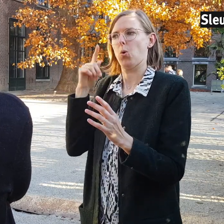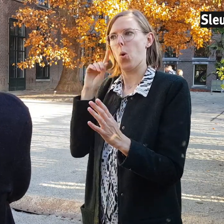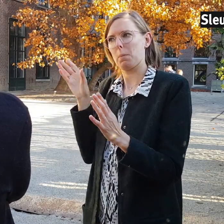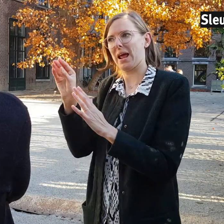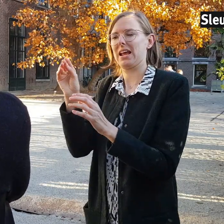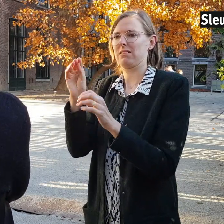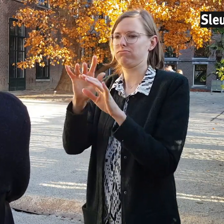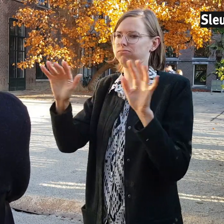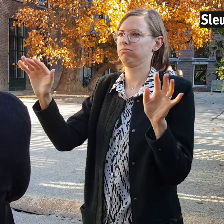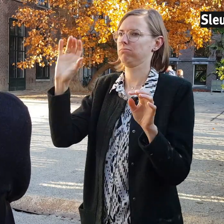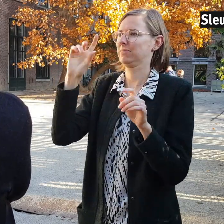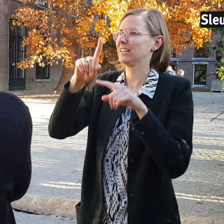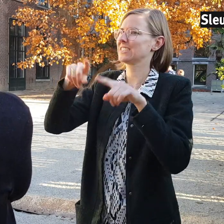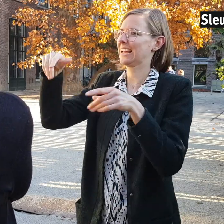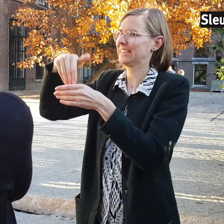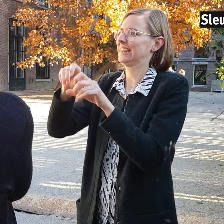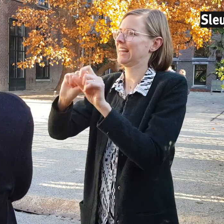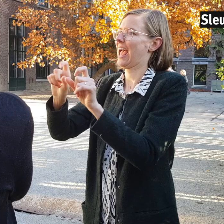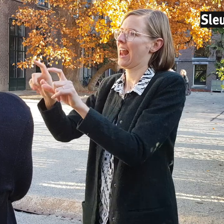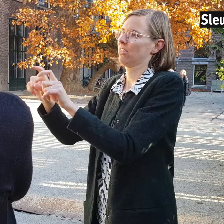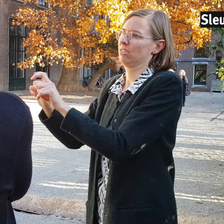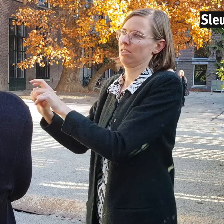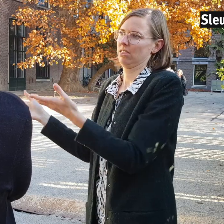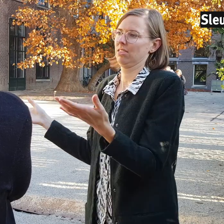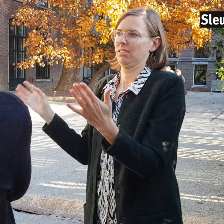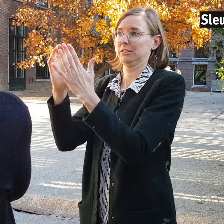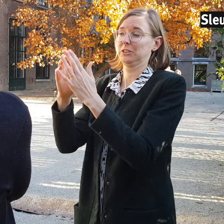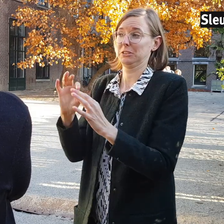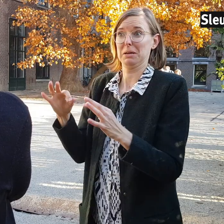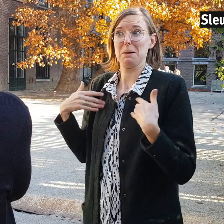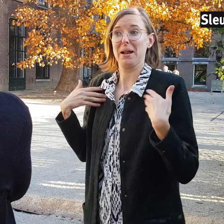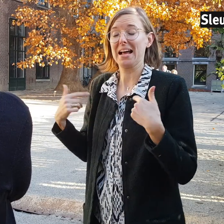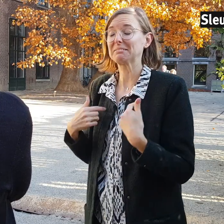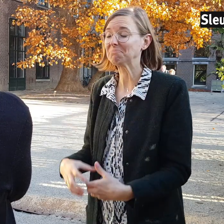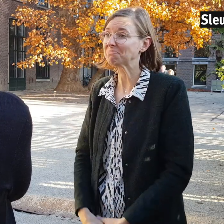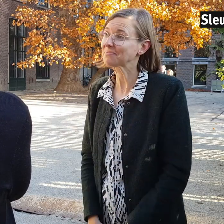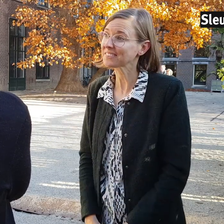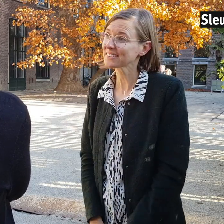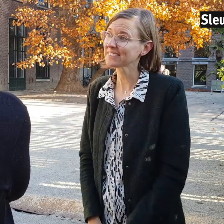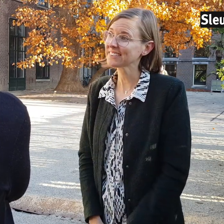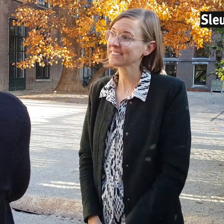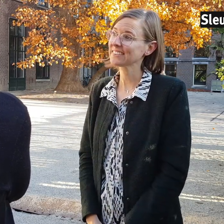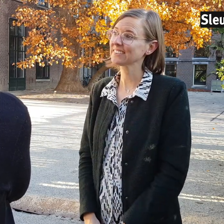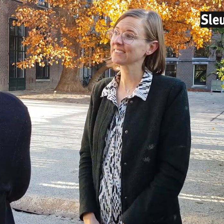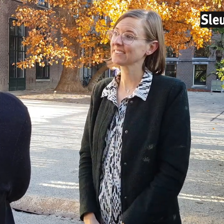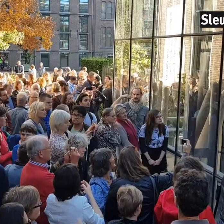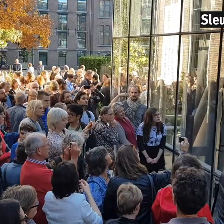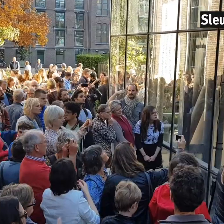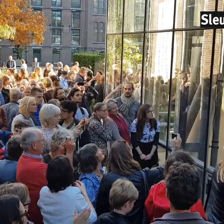dat we respect krijgen voor onze taal en dat het een van de talen, een van de muurgedichten nu